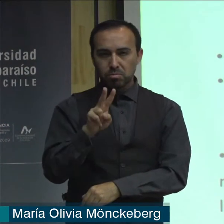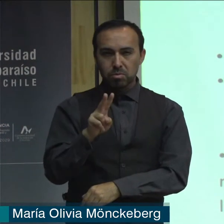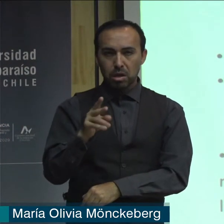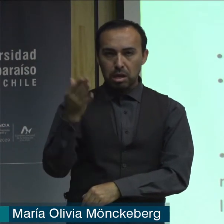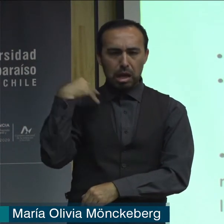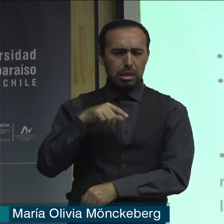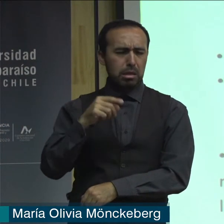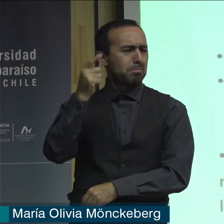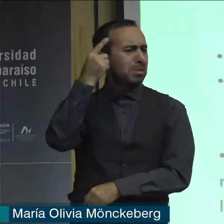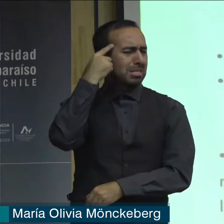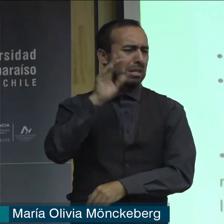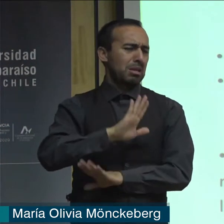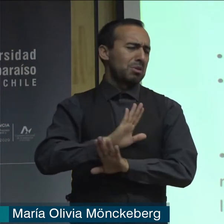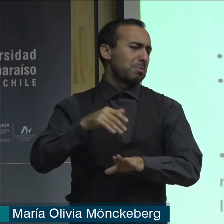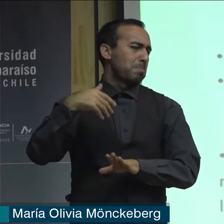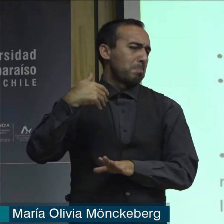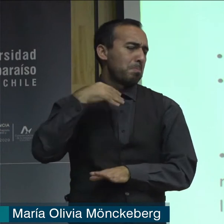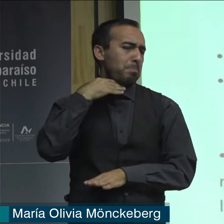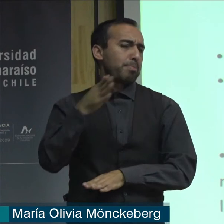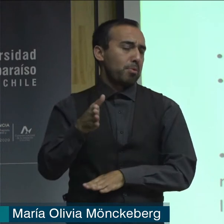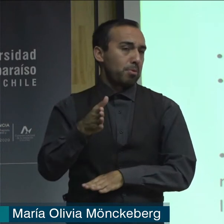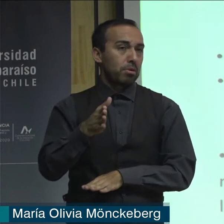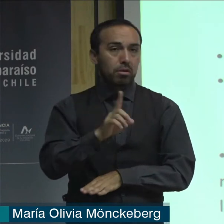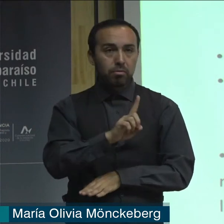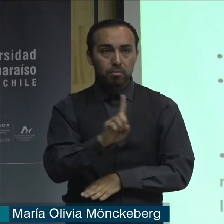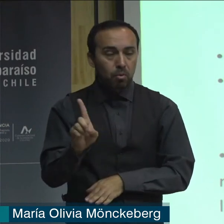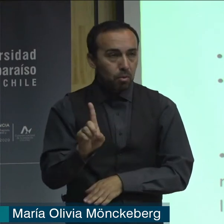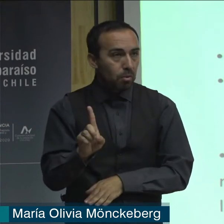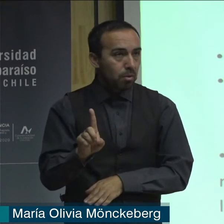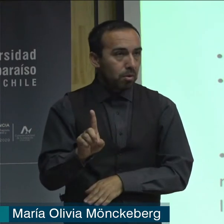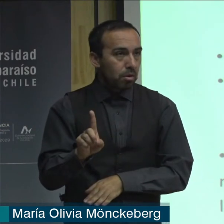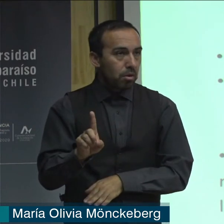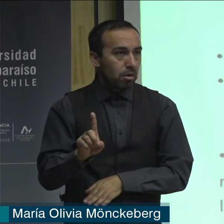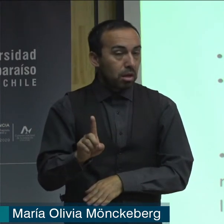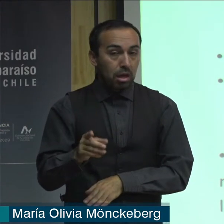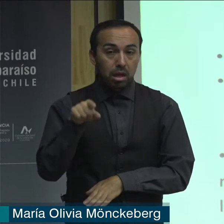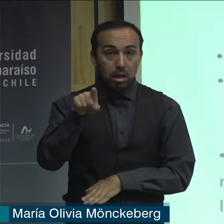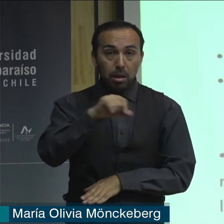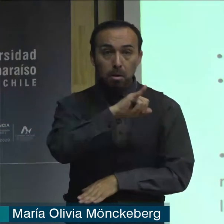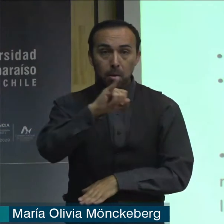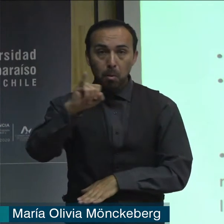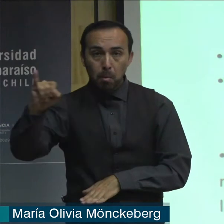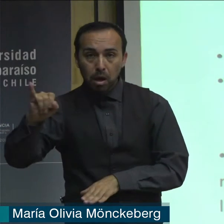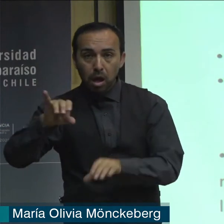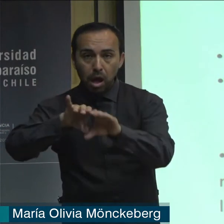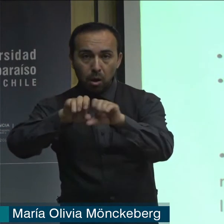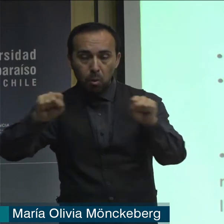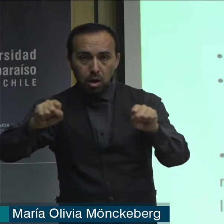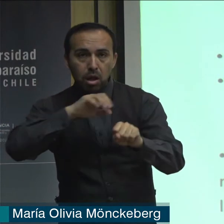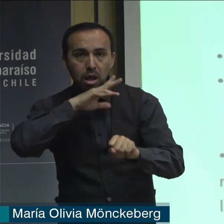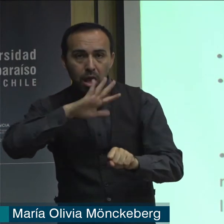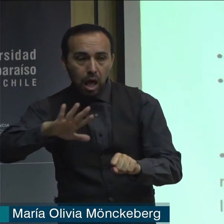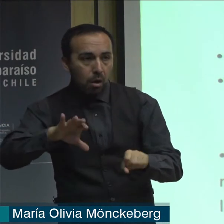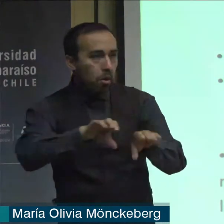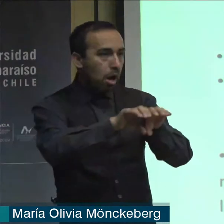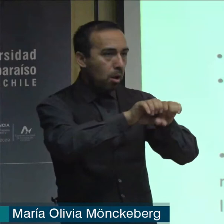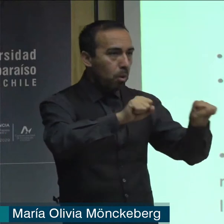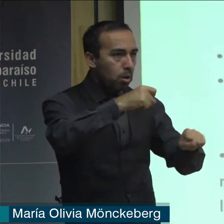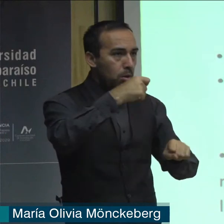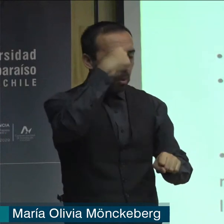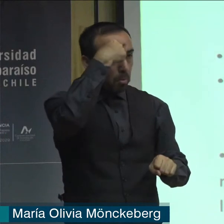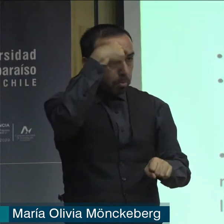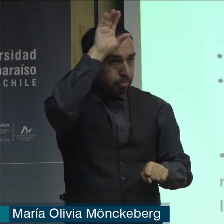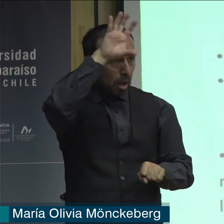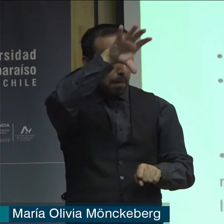y hoy día sí en el tema de los códigos de agua de código de minería y